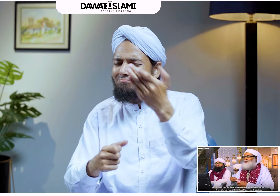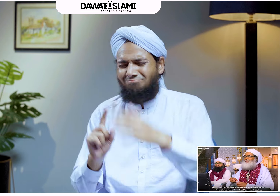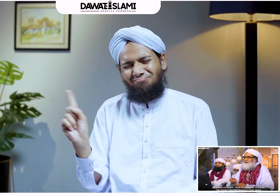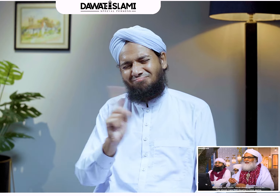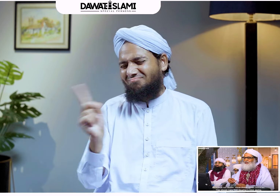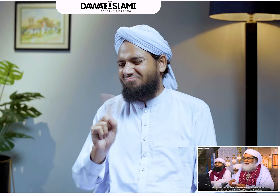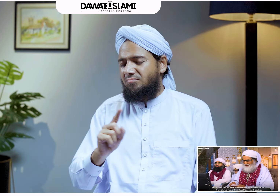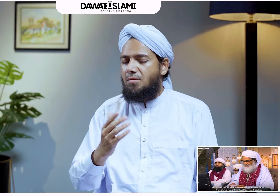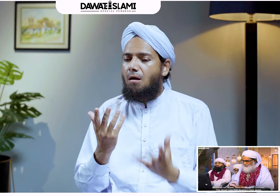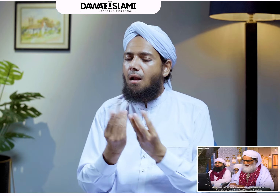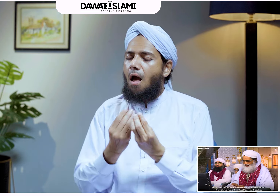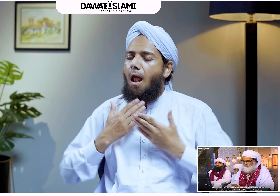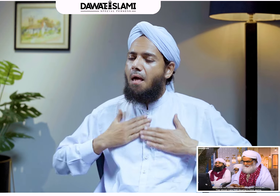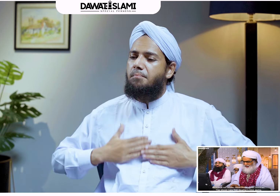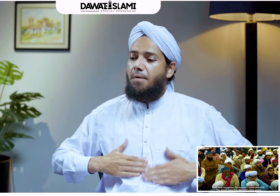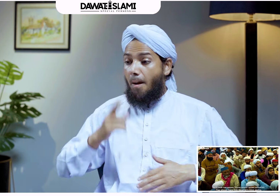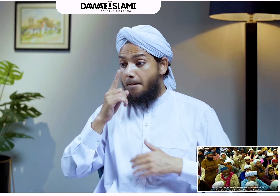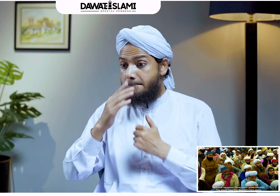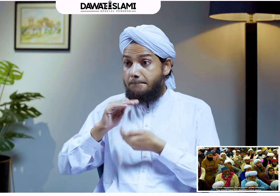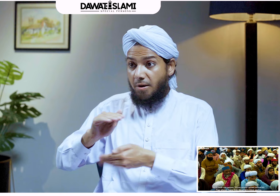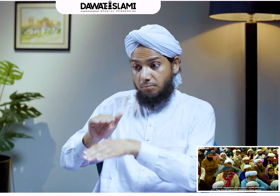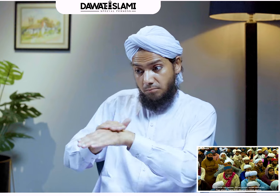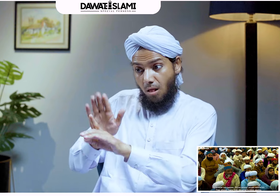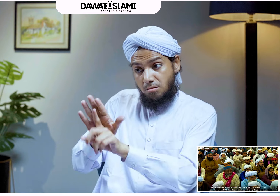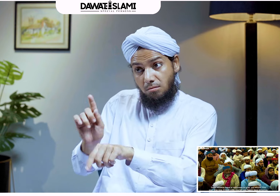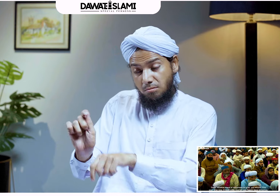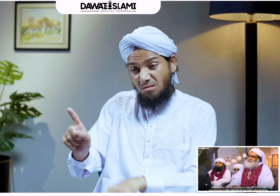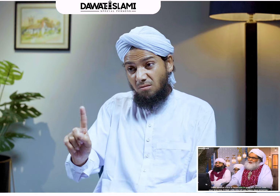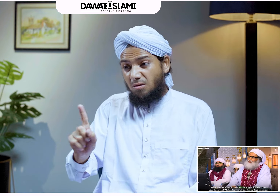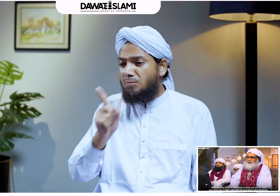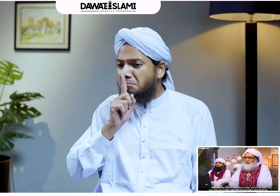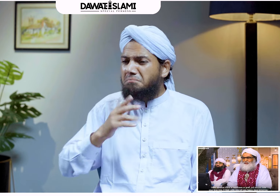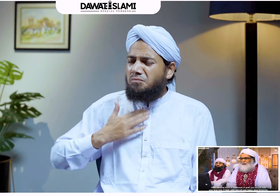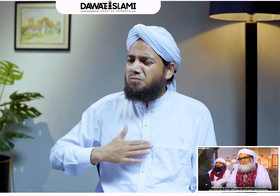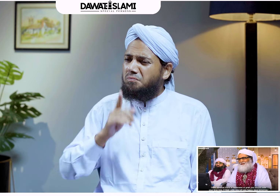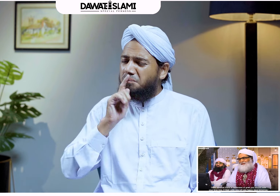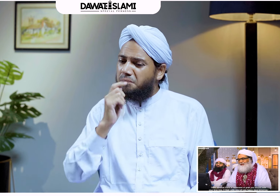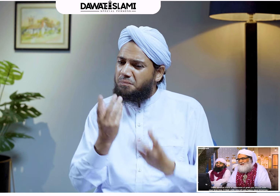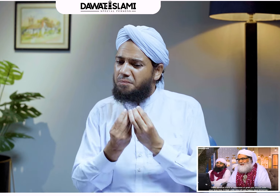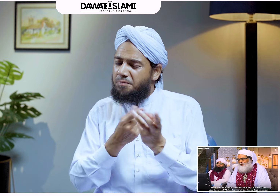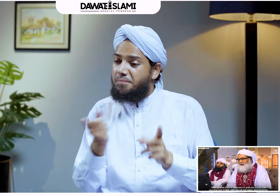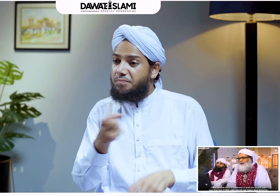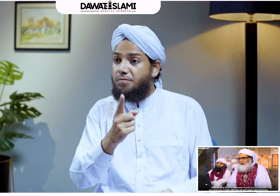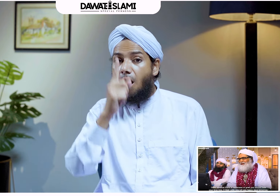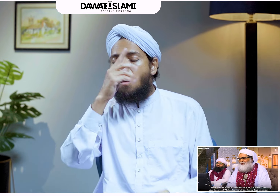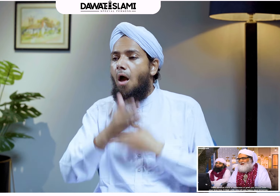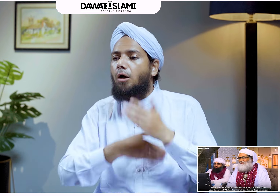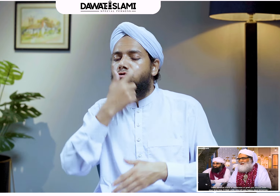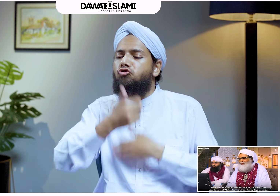ہونا چاہیے, گھر آباد رہنا چاہیے. بیٹی کا ذہن بنانا چاہیے کہ بیٹی اب سکھے دکھے ٹائم پاس کر, اللہ کرے گا تو کل